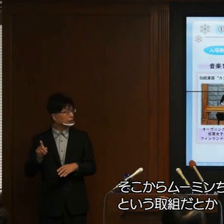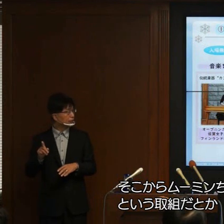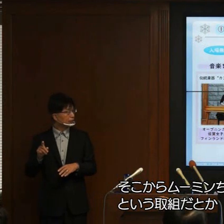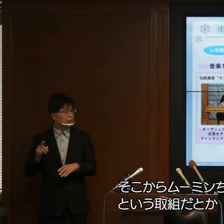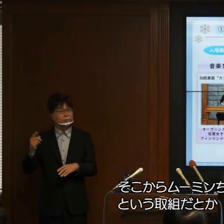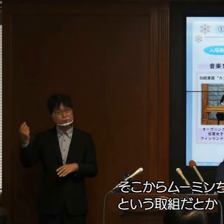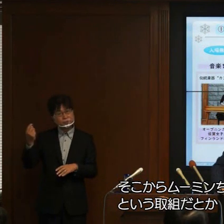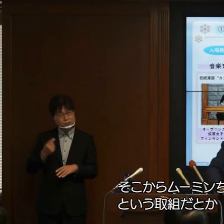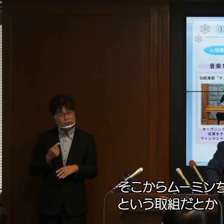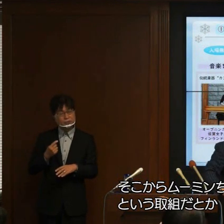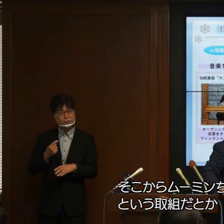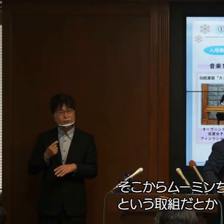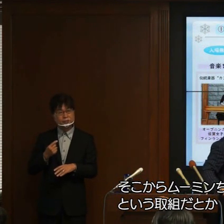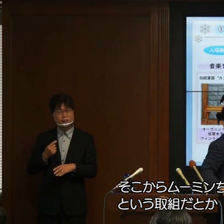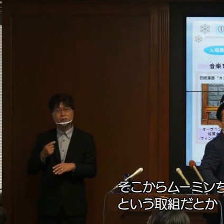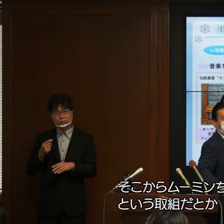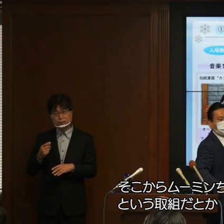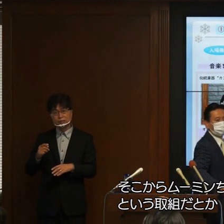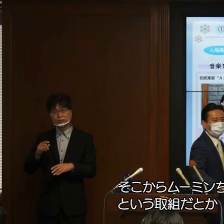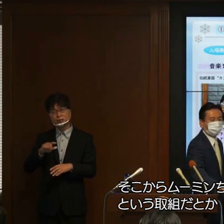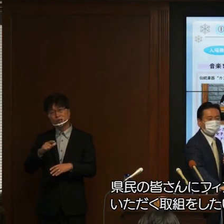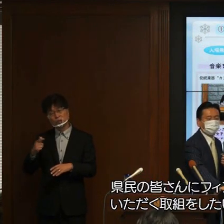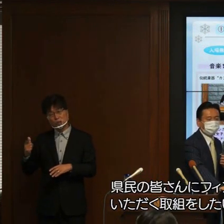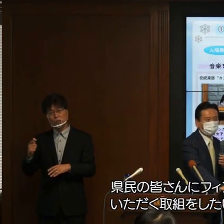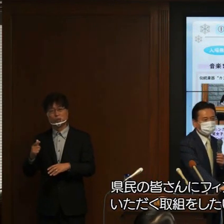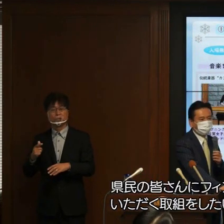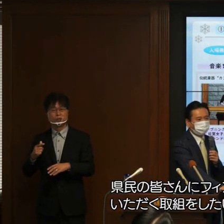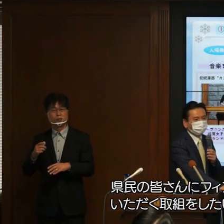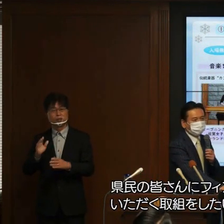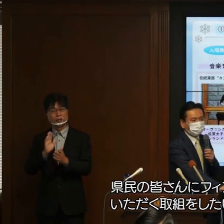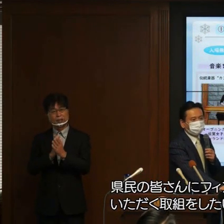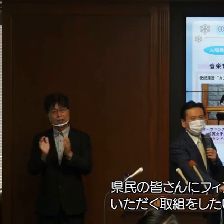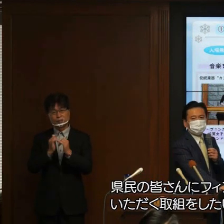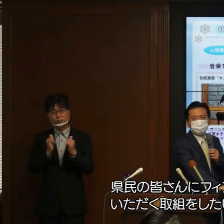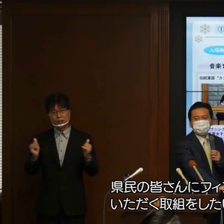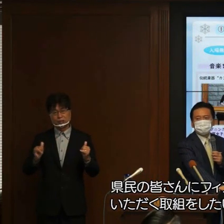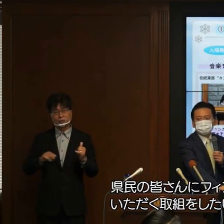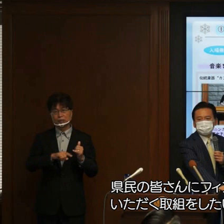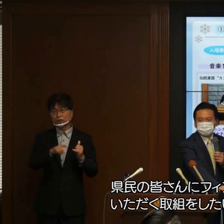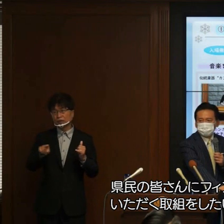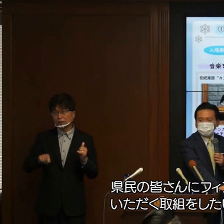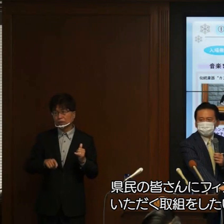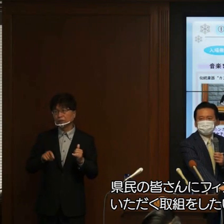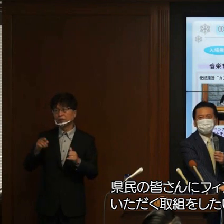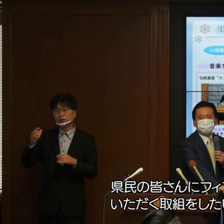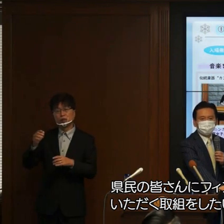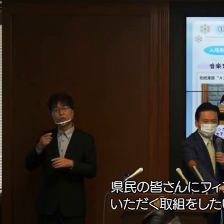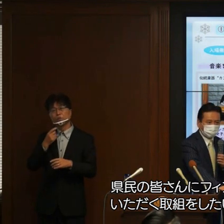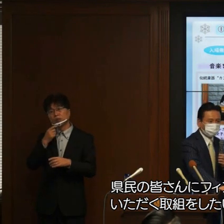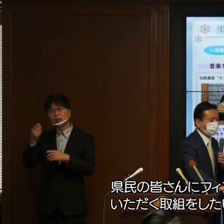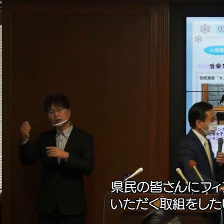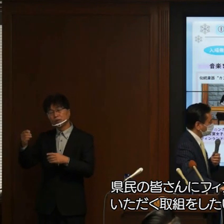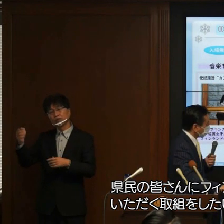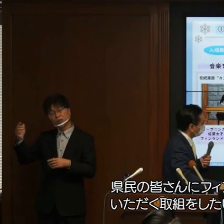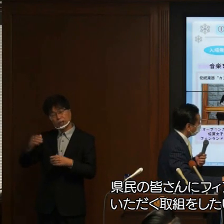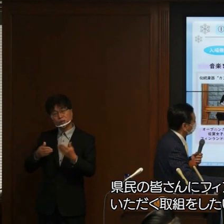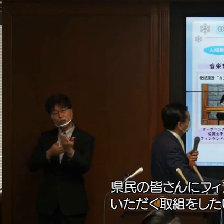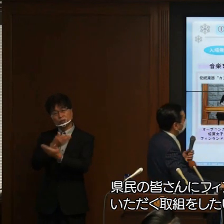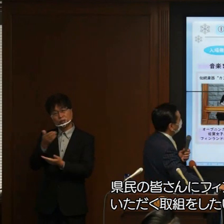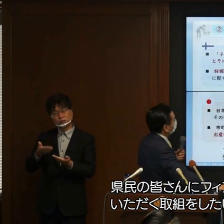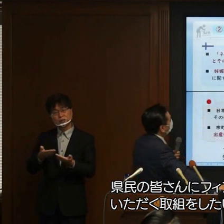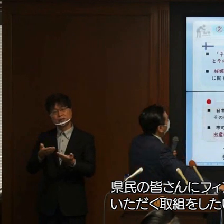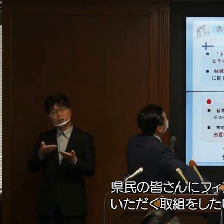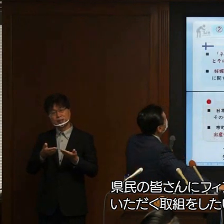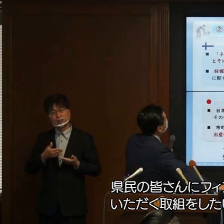がやってきてという取り組みだとか、県民の皆さんにフィンランドと親しんでいただく取り組みをしたいと思っています。